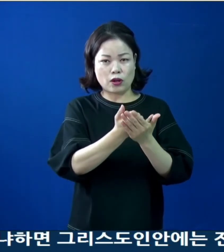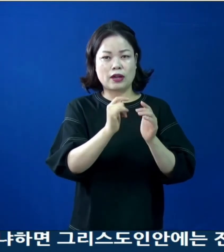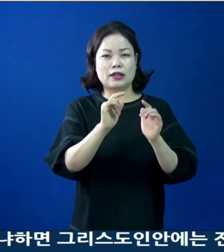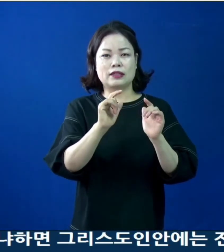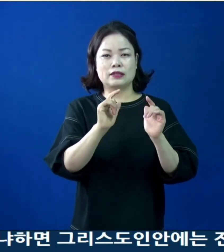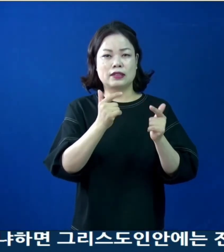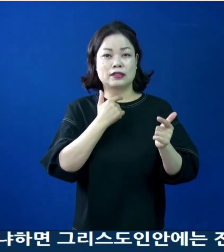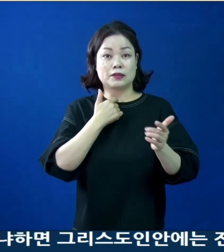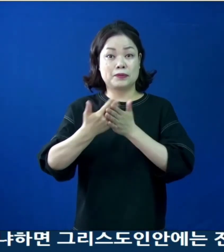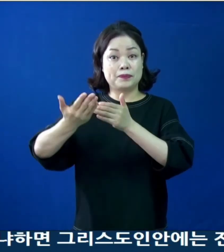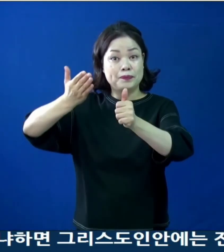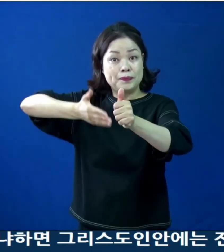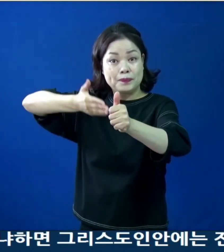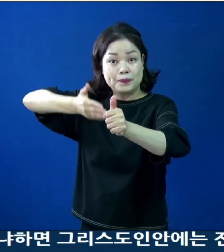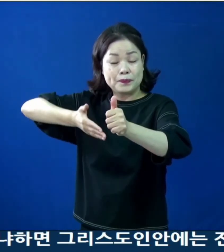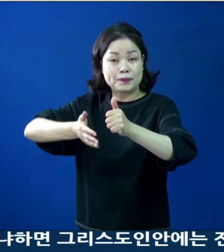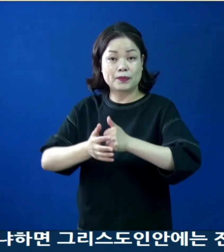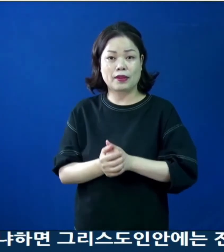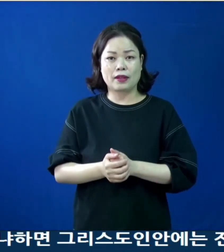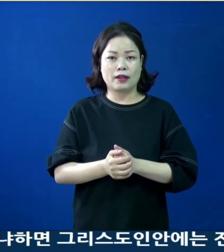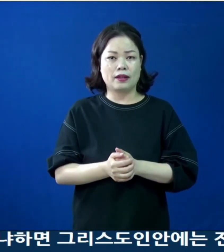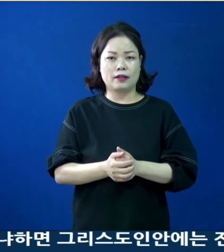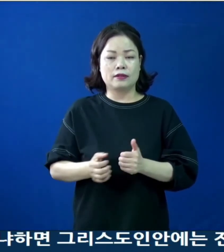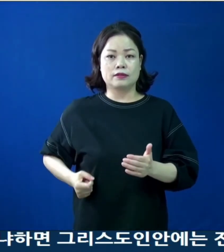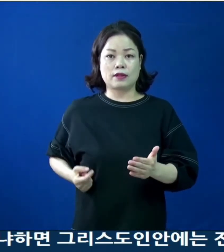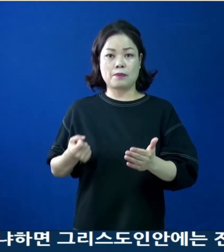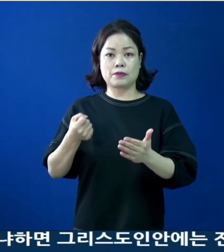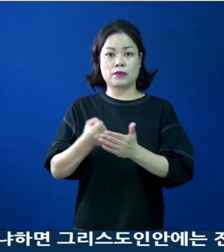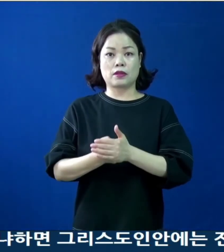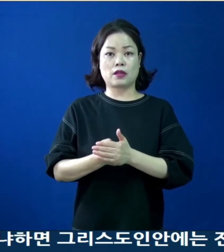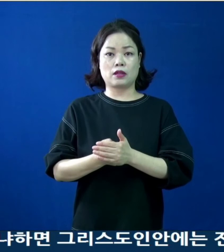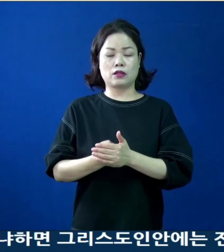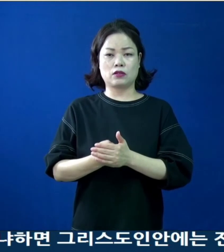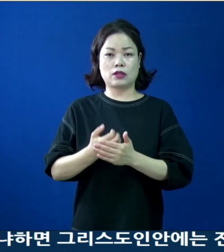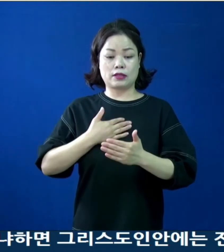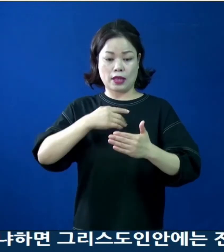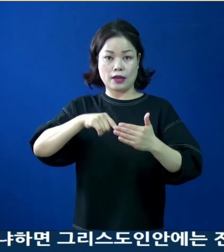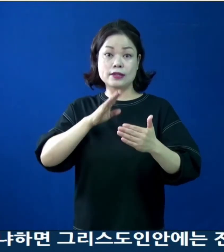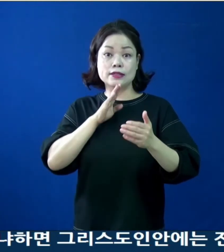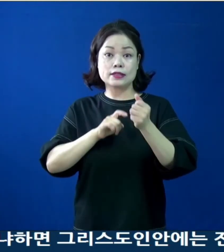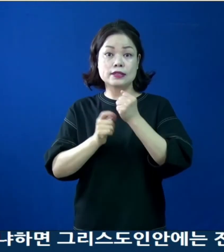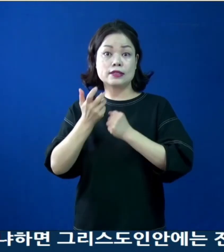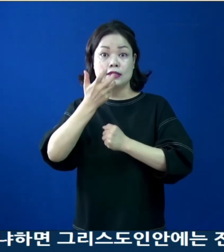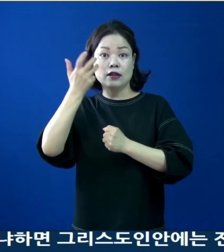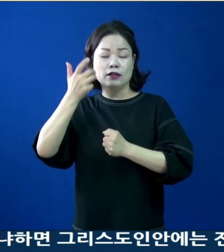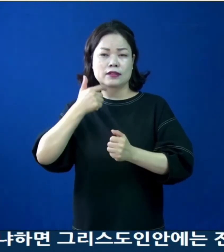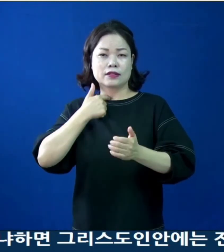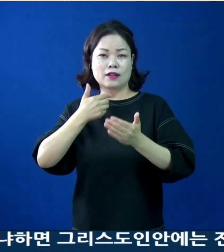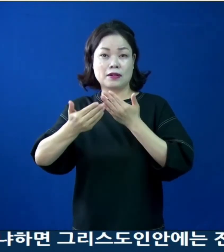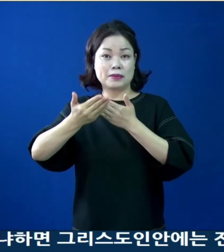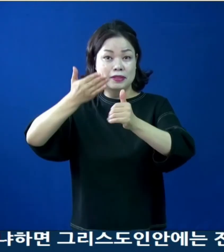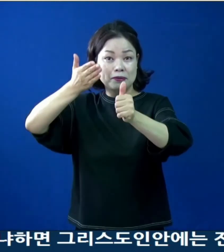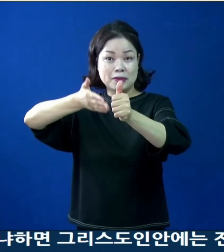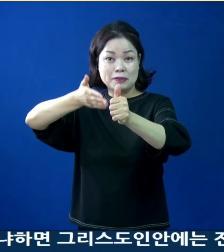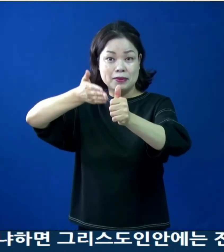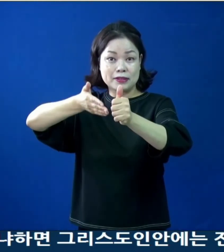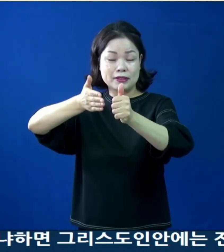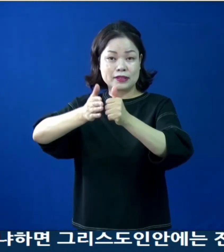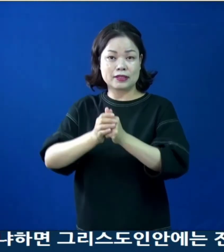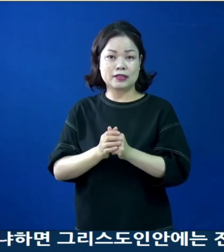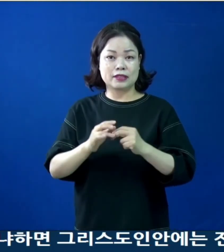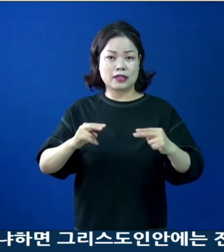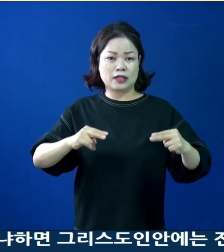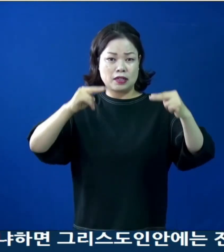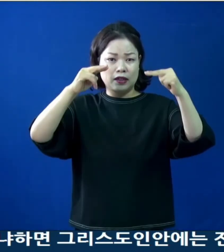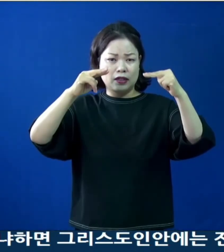경험하실 수 있기를 간절히 소망합니다. 담대하고 용기 있는 내 안에 진리의 영 경험하실 수 있기를 간절히 소망합니다. 비대면